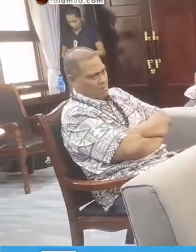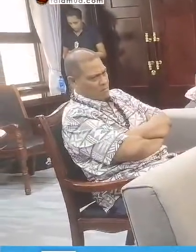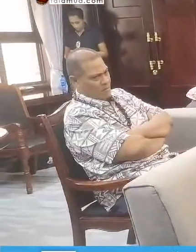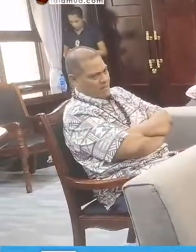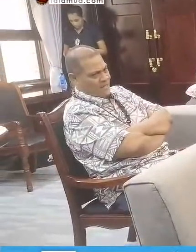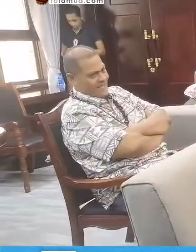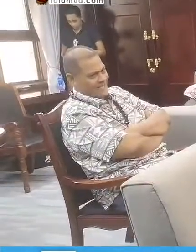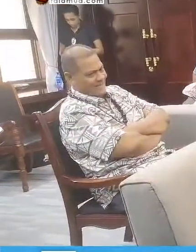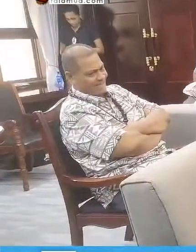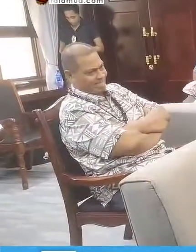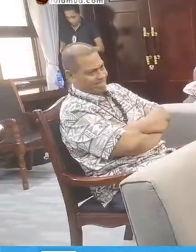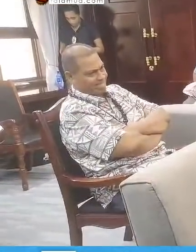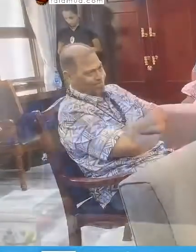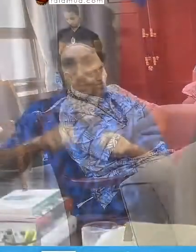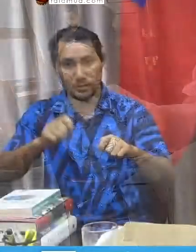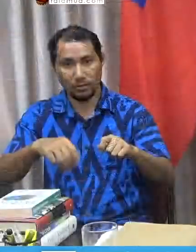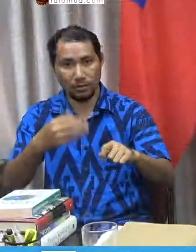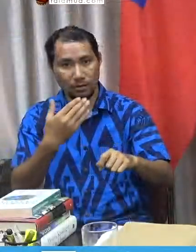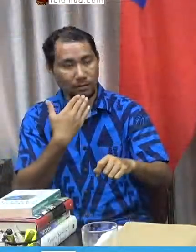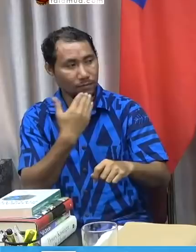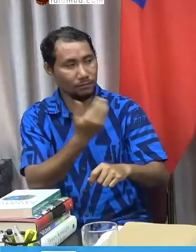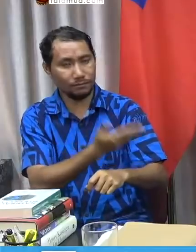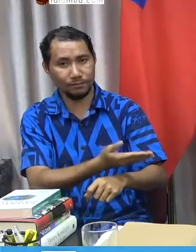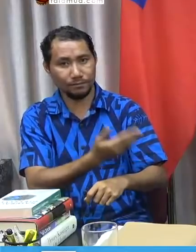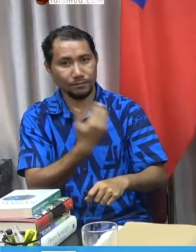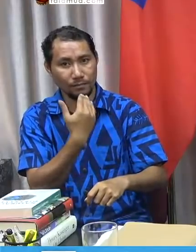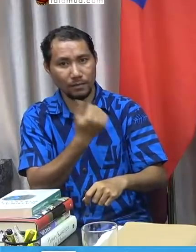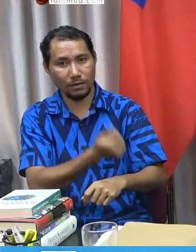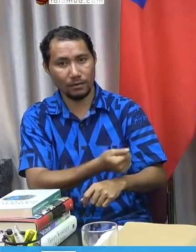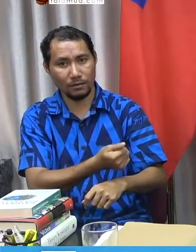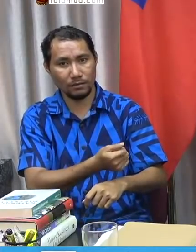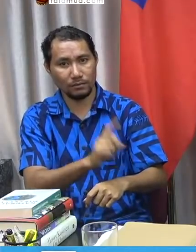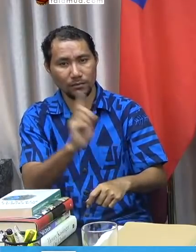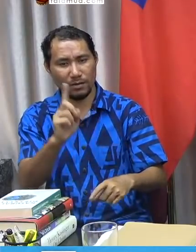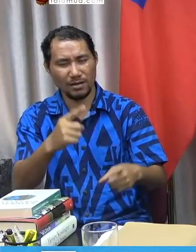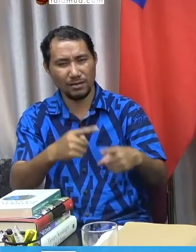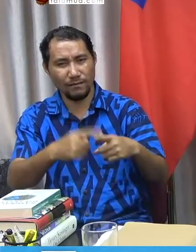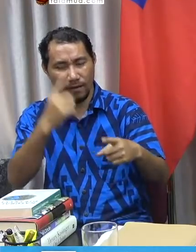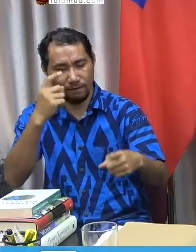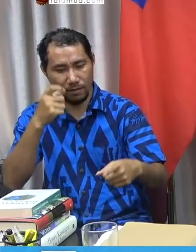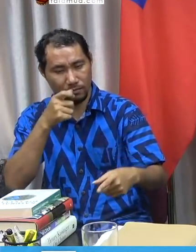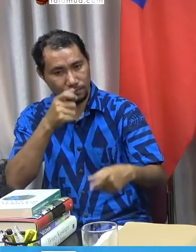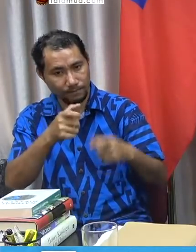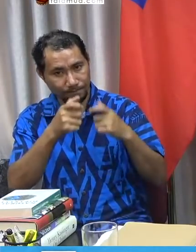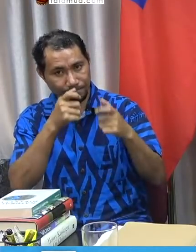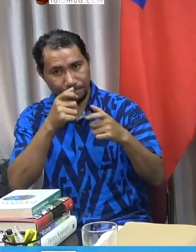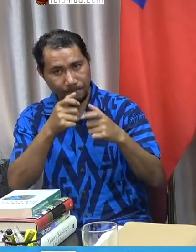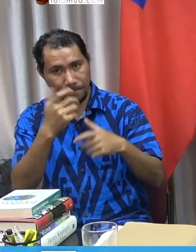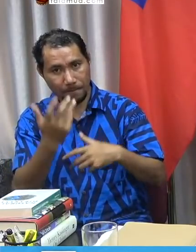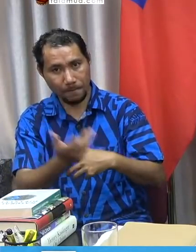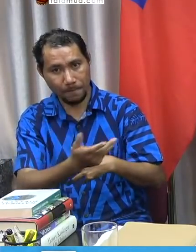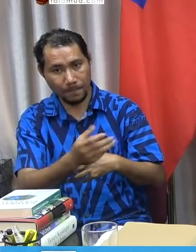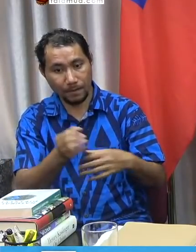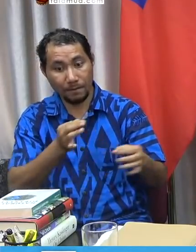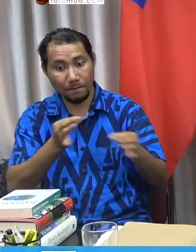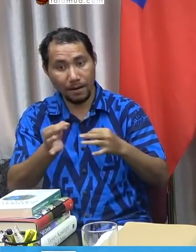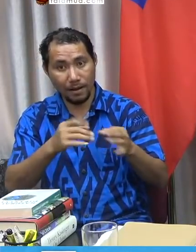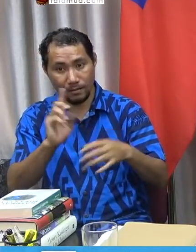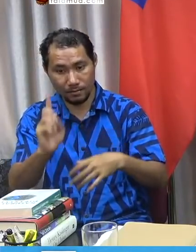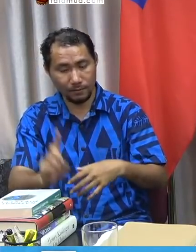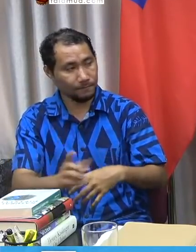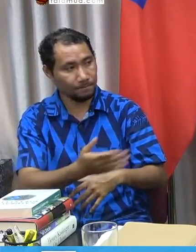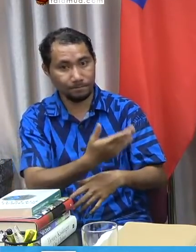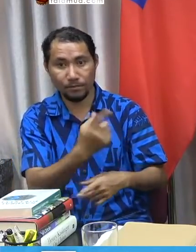o whamasino. O la se vave ro sila ia le tapenanga le o tapena nei. O